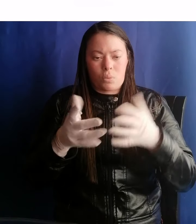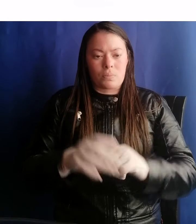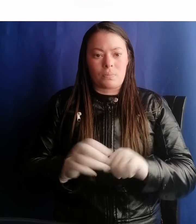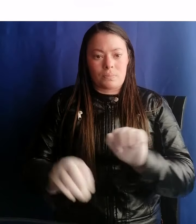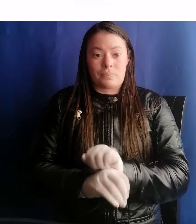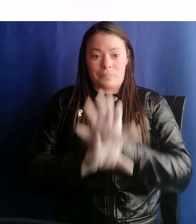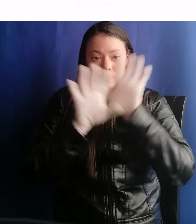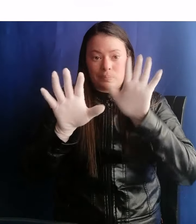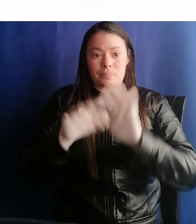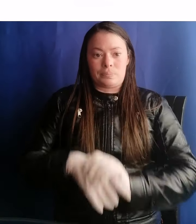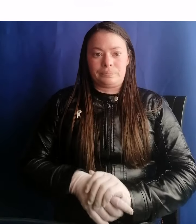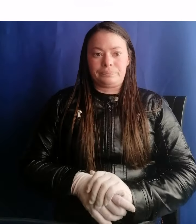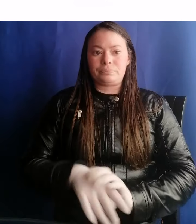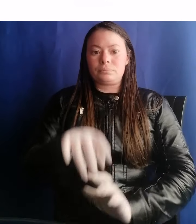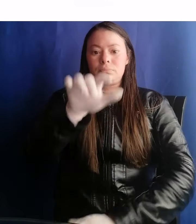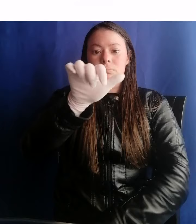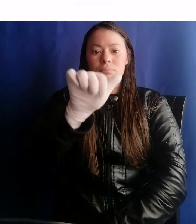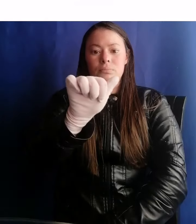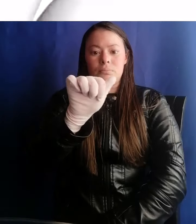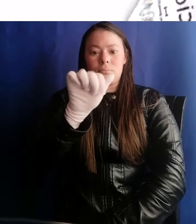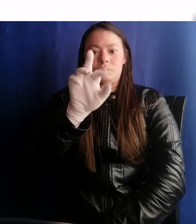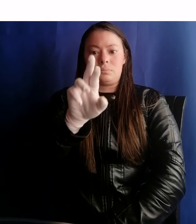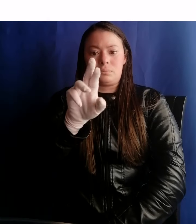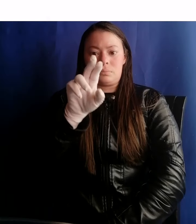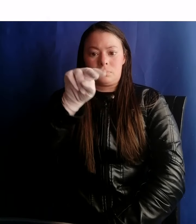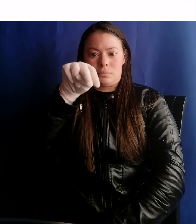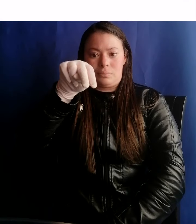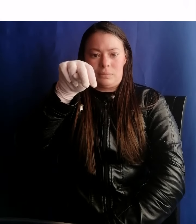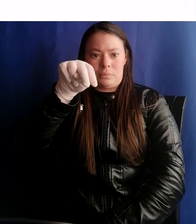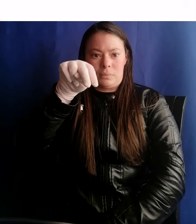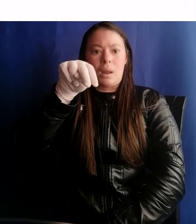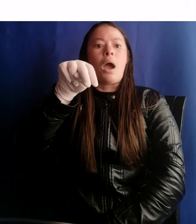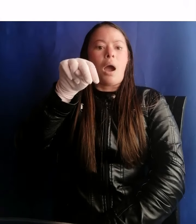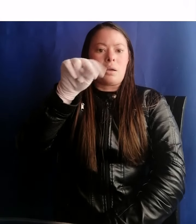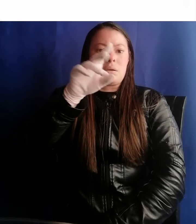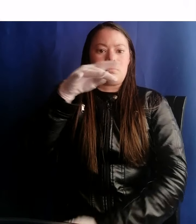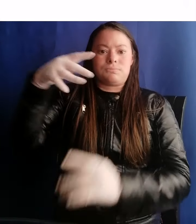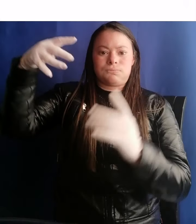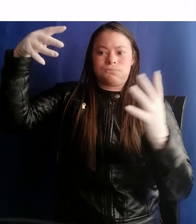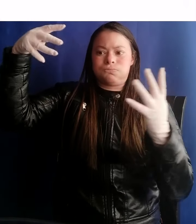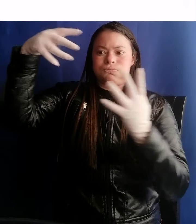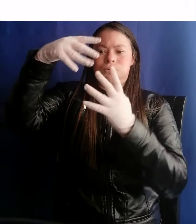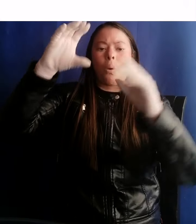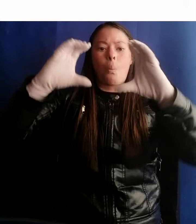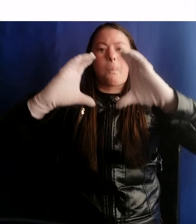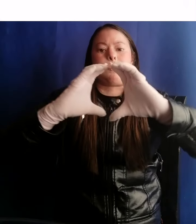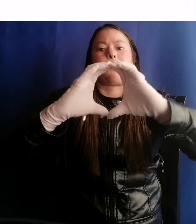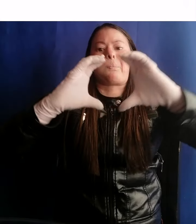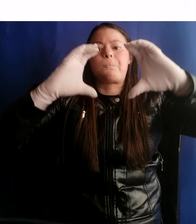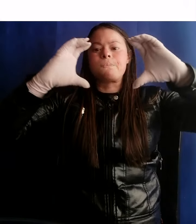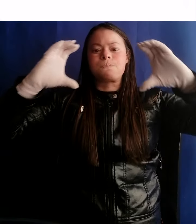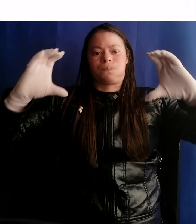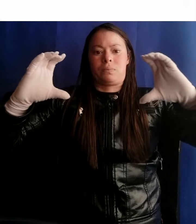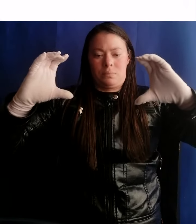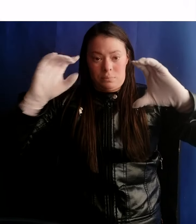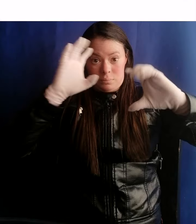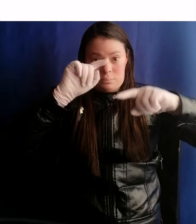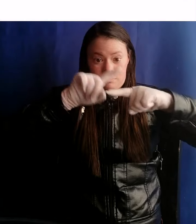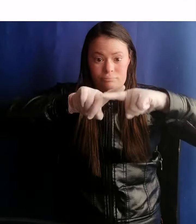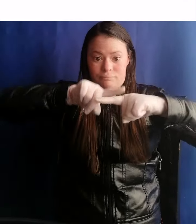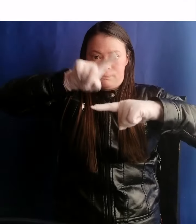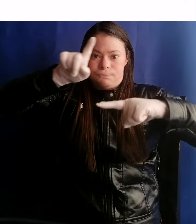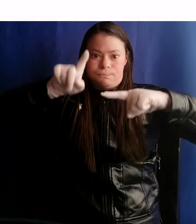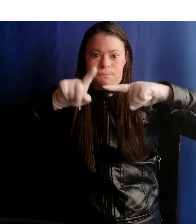de ARN. A continuación, veámoslo con más detalle. La ARN polimerasa se une a estos